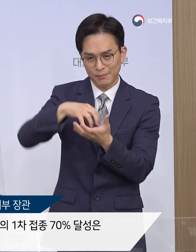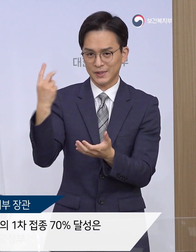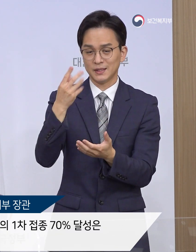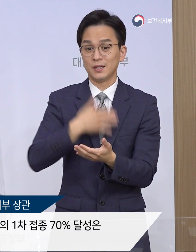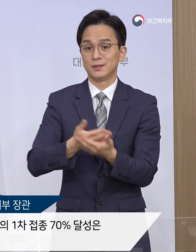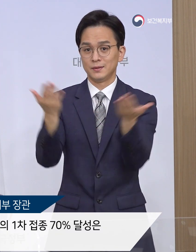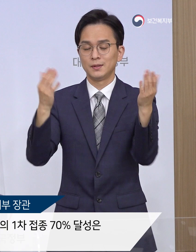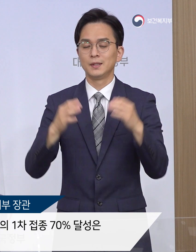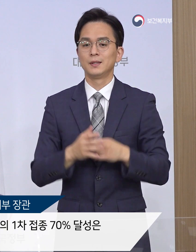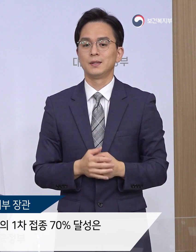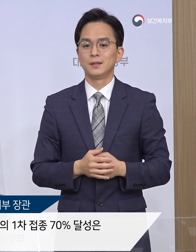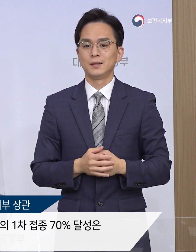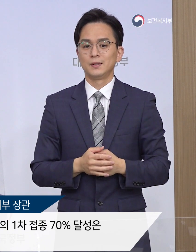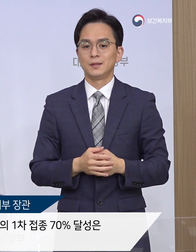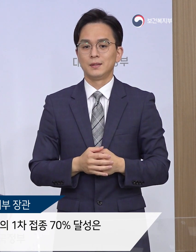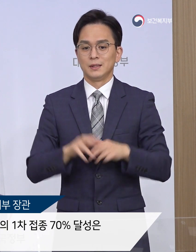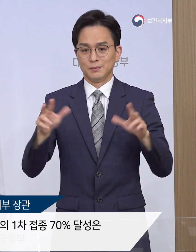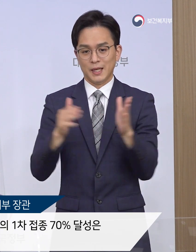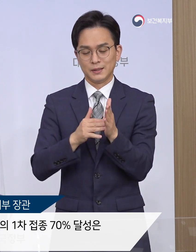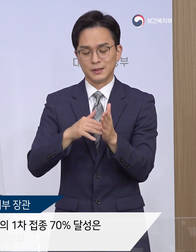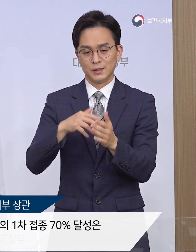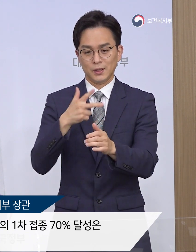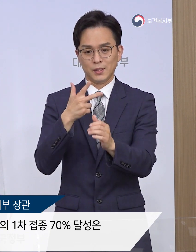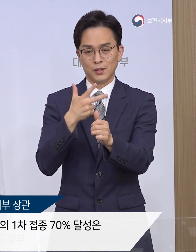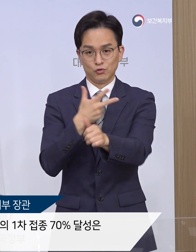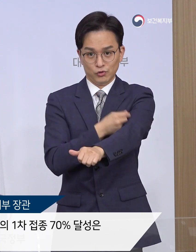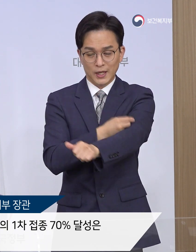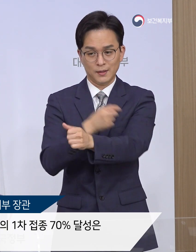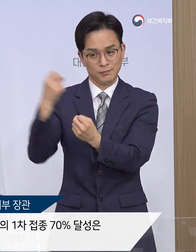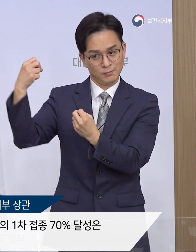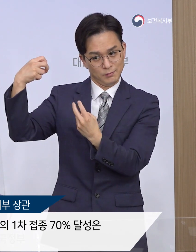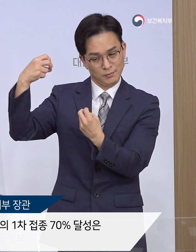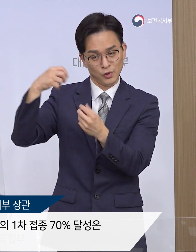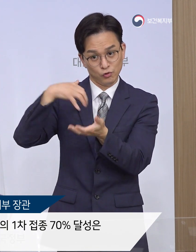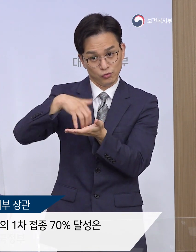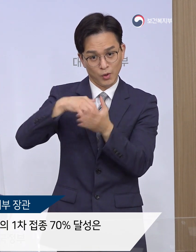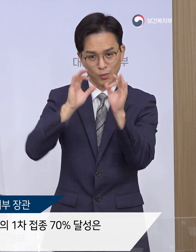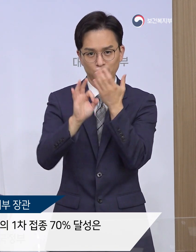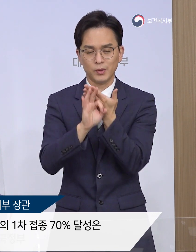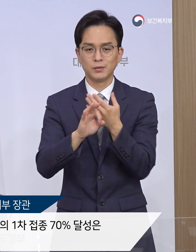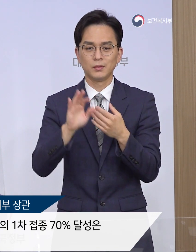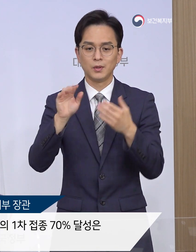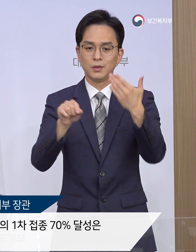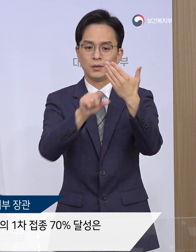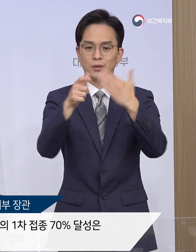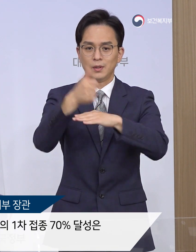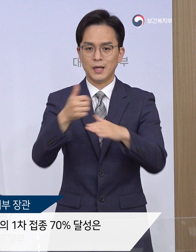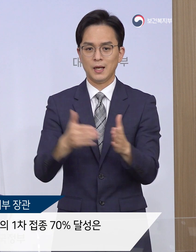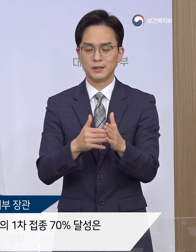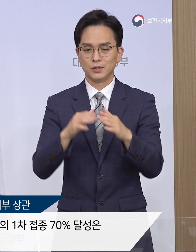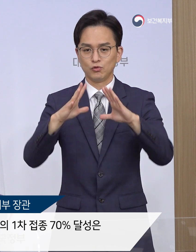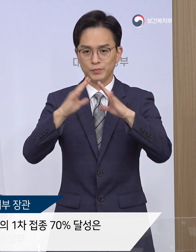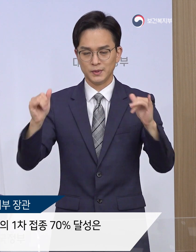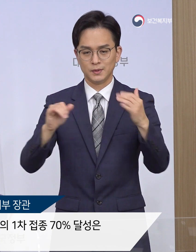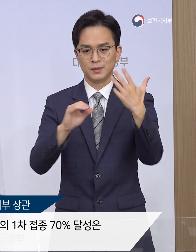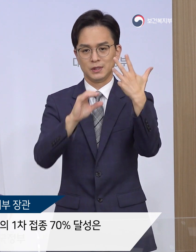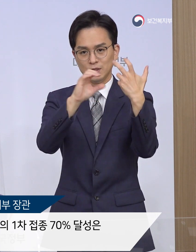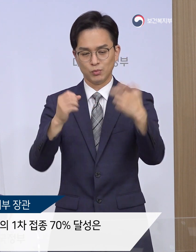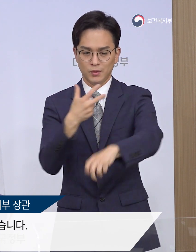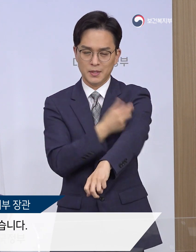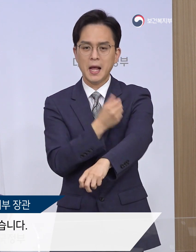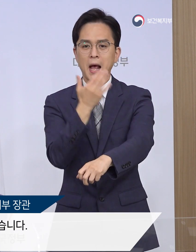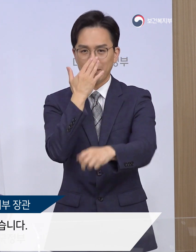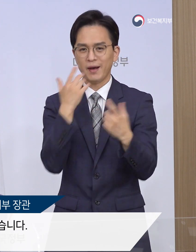공급량을 고려할 때 추석까지 전 국민의 1차 접종 70% 달성은 문제없이 진행될 것으로